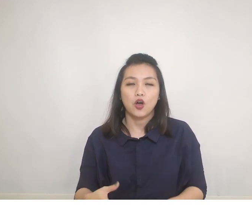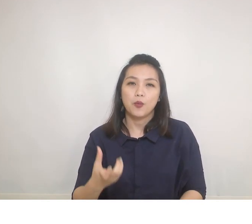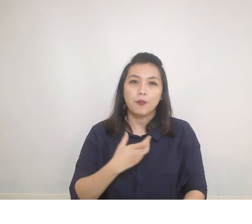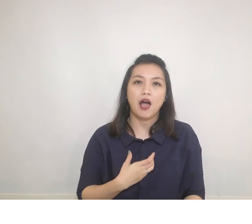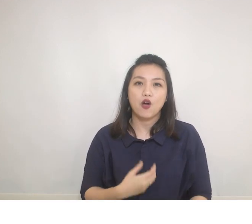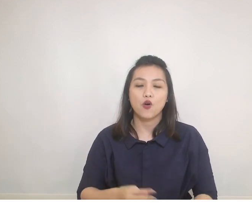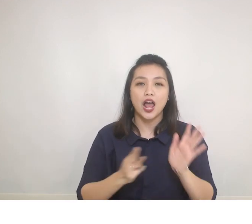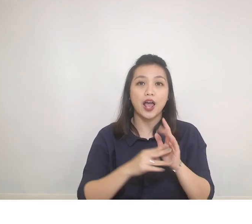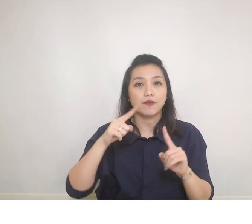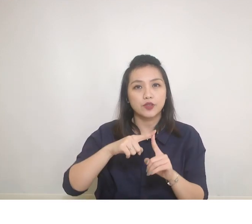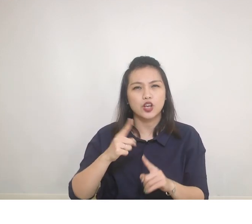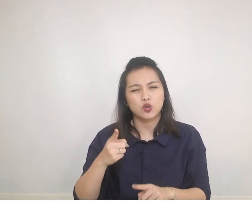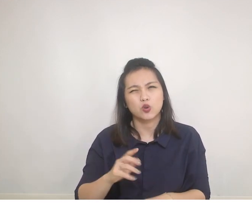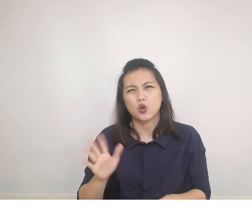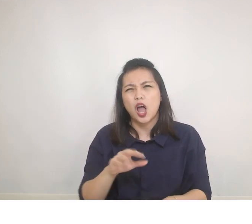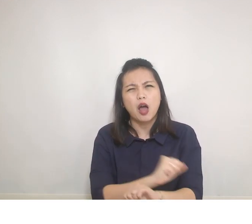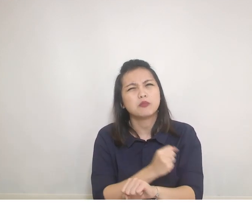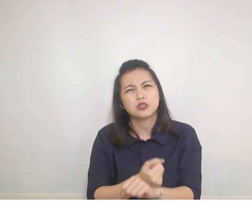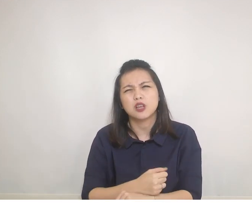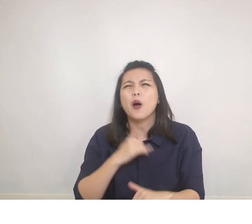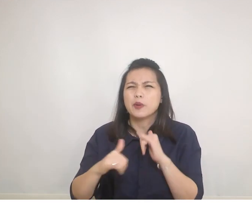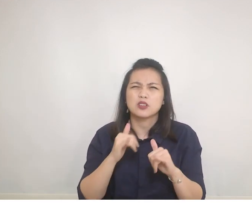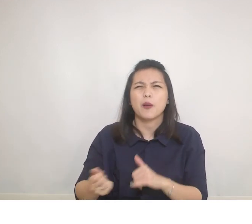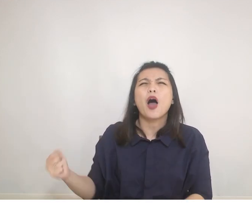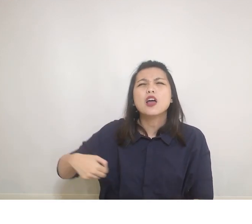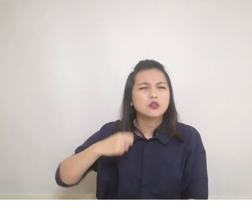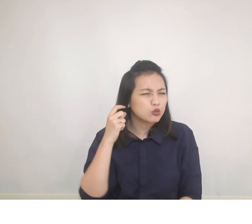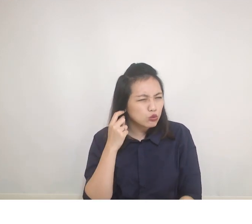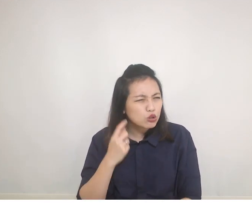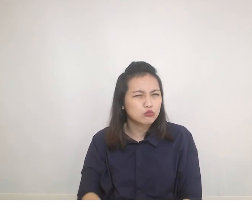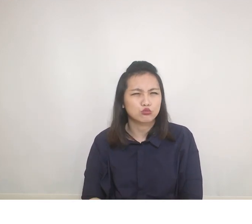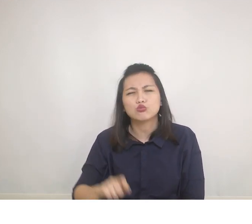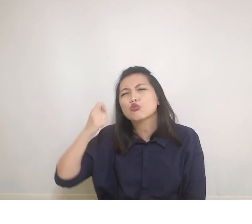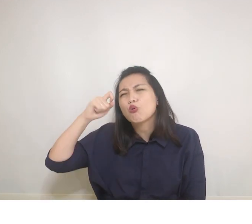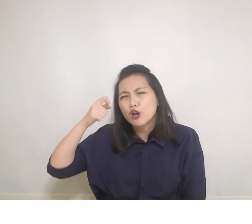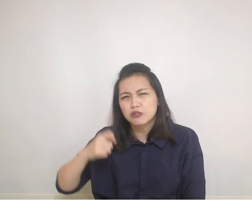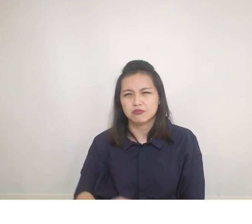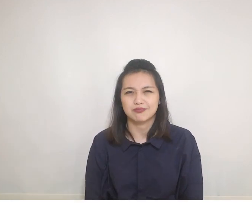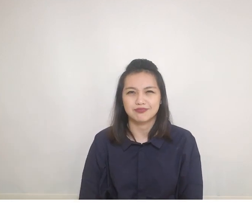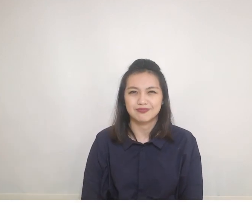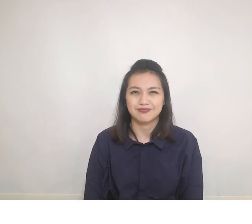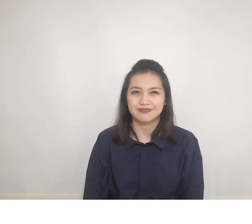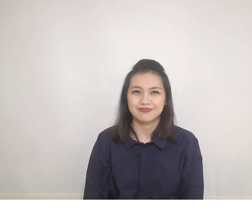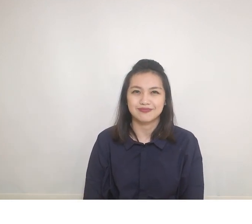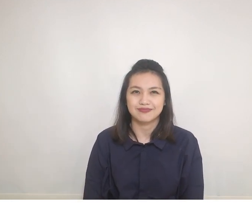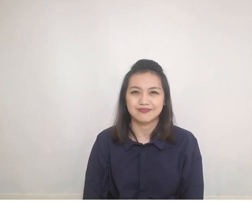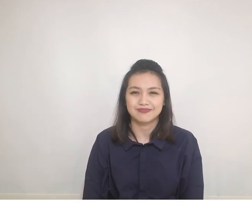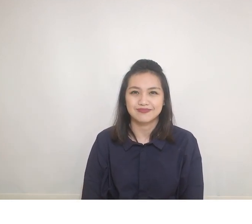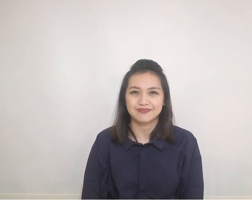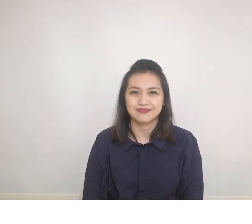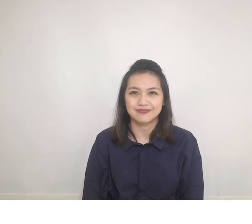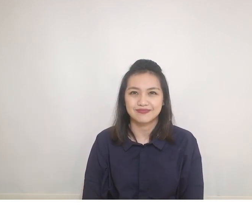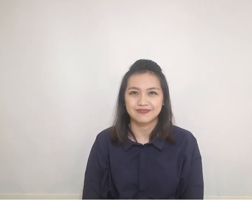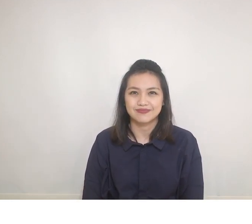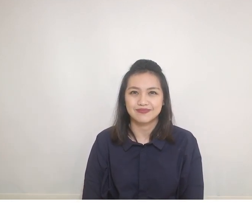ikut. Ya? Ada yang cancel jadi dapat kuota ya? Iya, terus ada teman-teman yang ngusahin semua sehingga istri saya bisa ikut MT